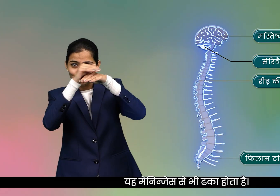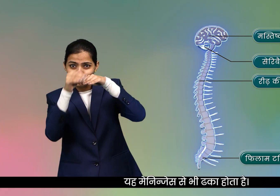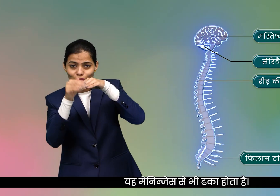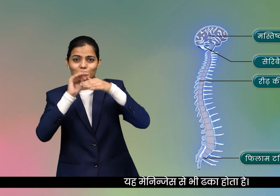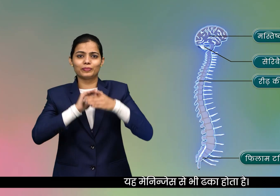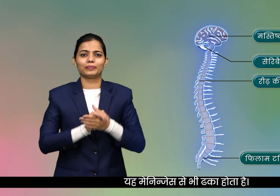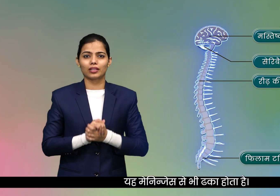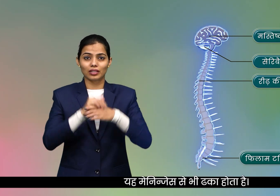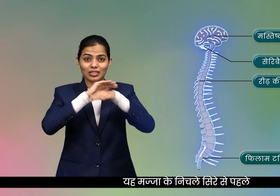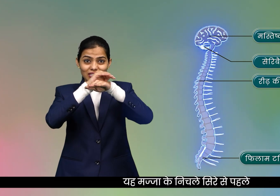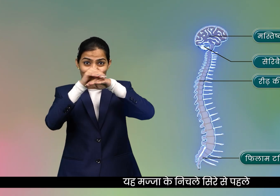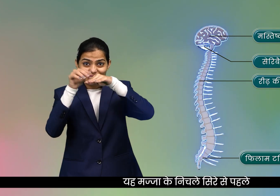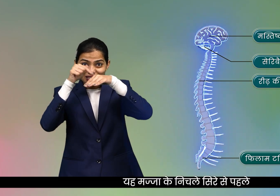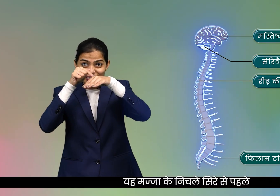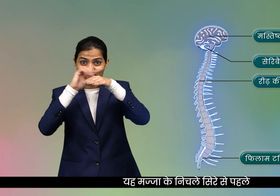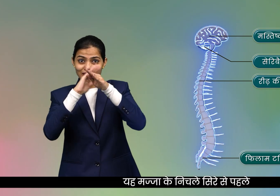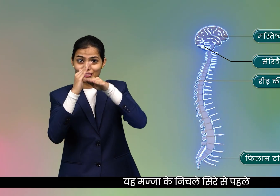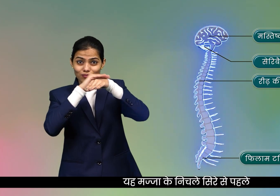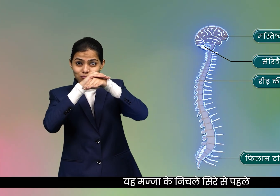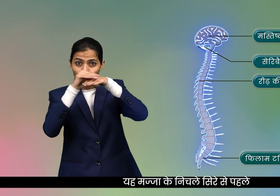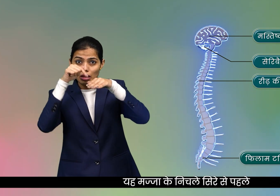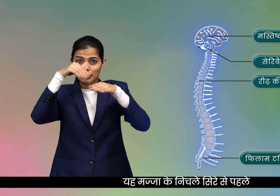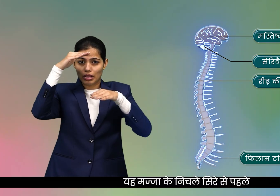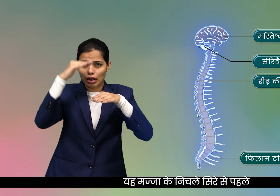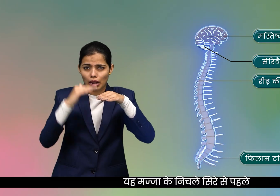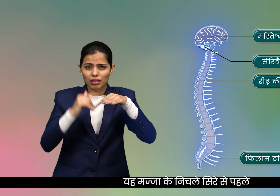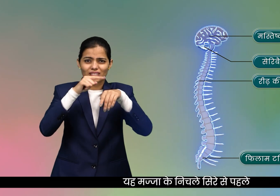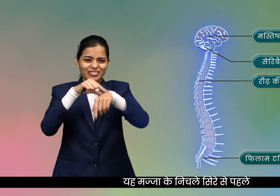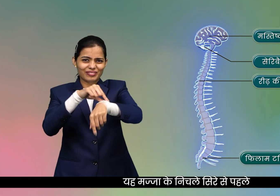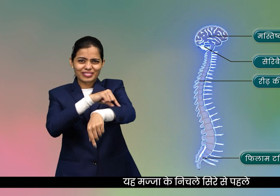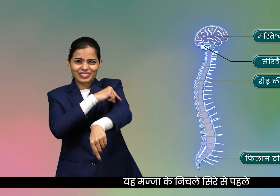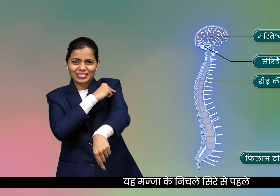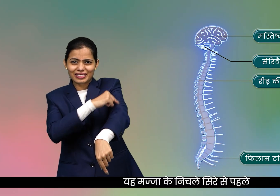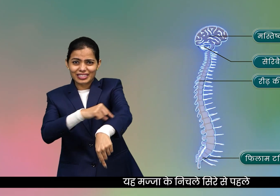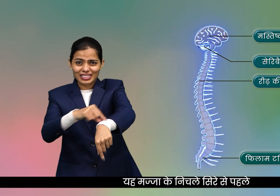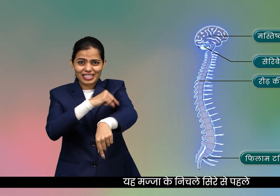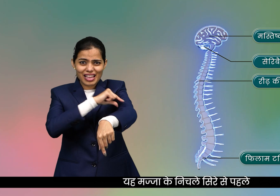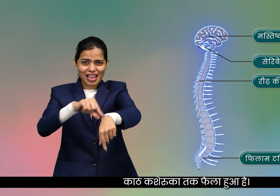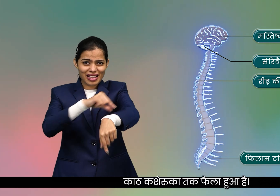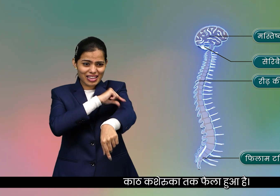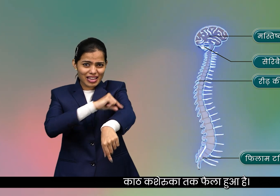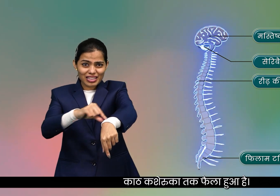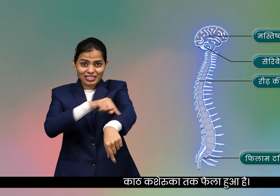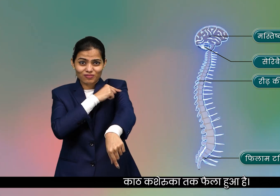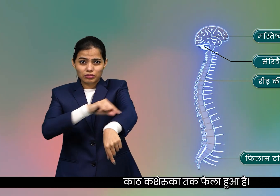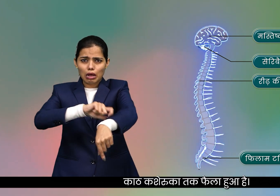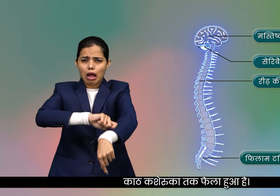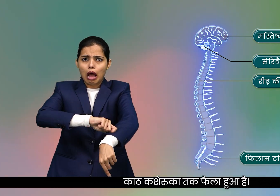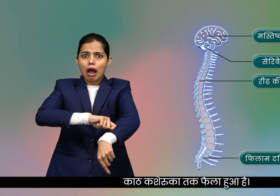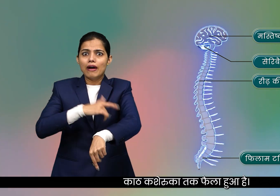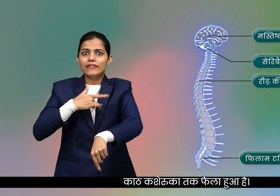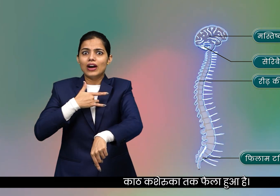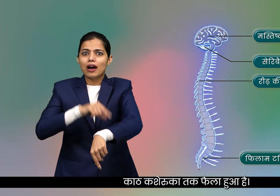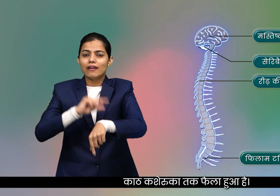है। यह मज्जे के निचले सिरे से पहले काठ कोशेरुका